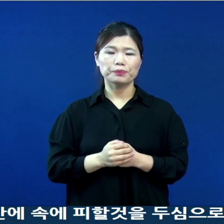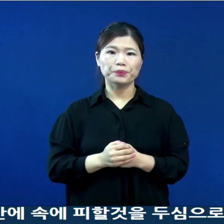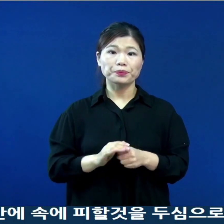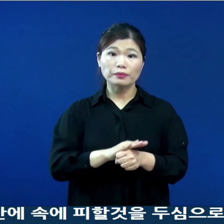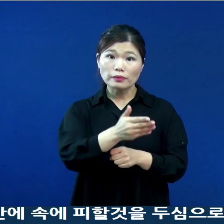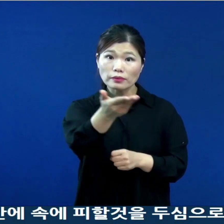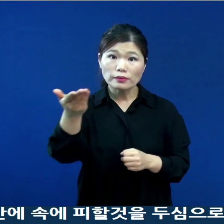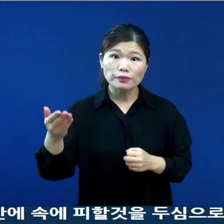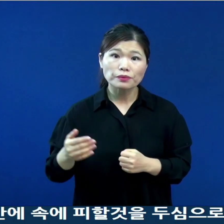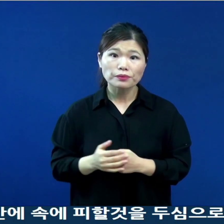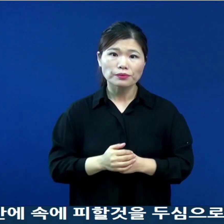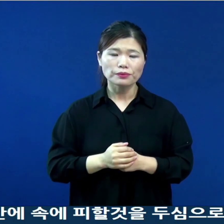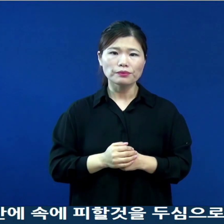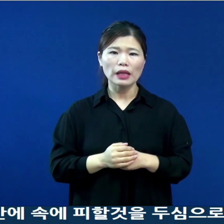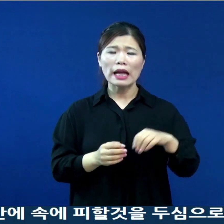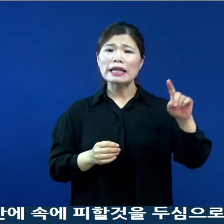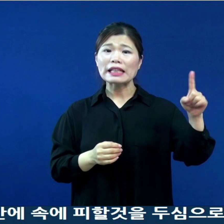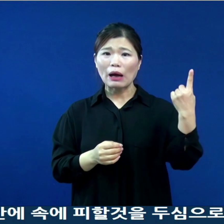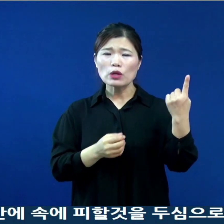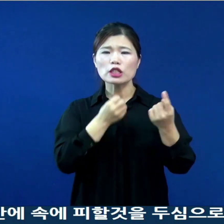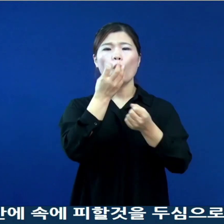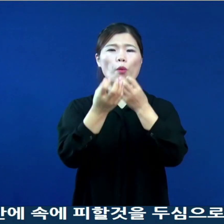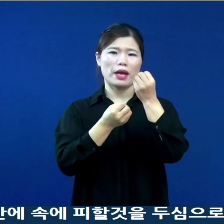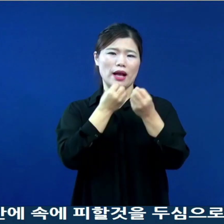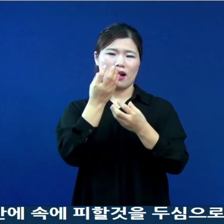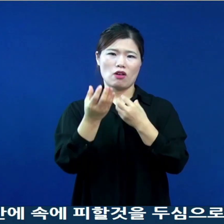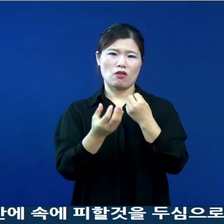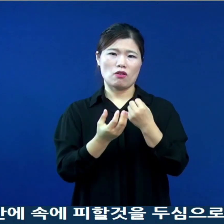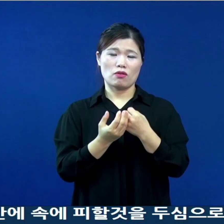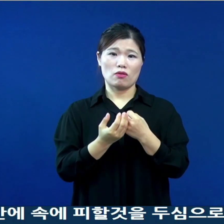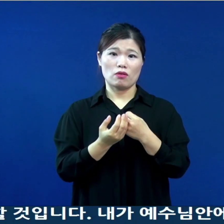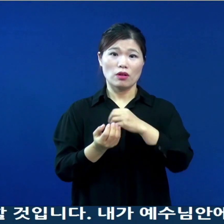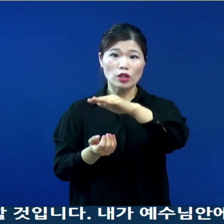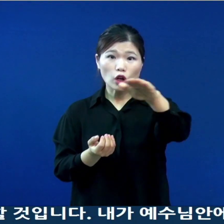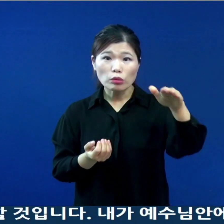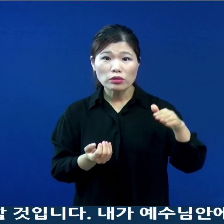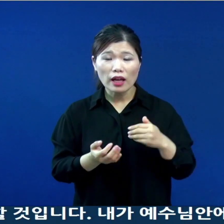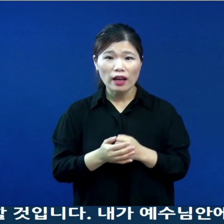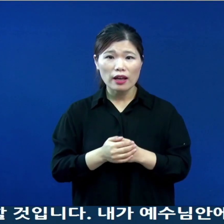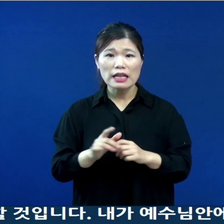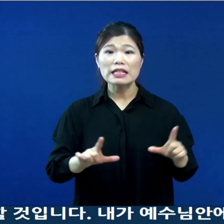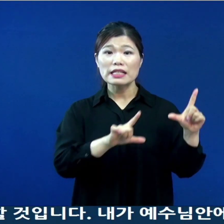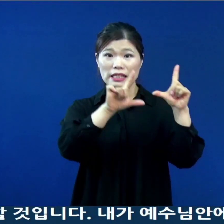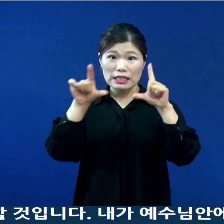사랑하는 여러분, 여러분은 다윗이 고백한 고백이 여러분의 현장 속에서